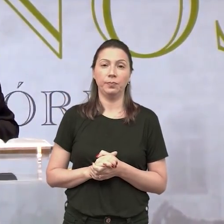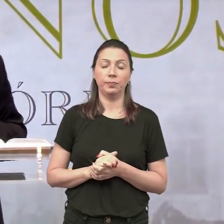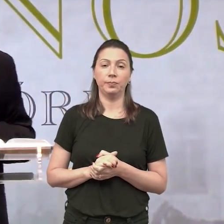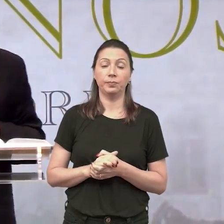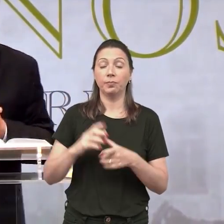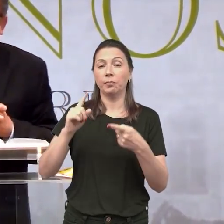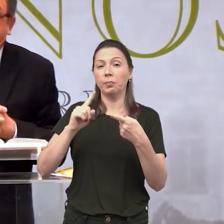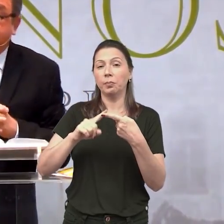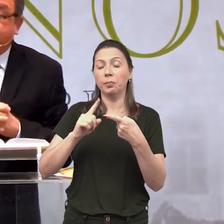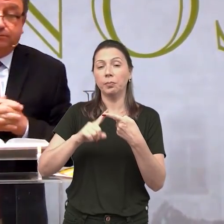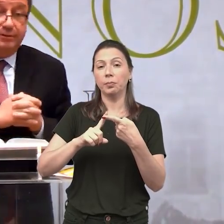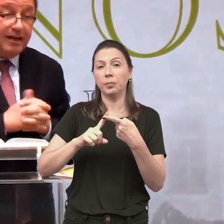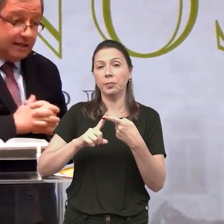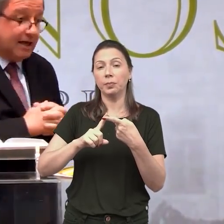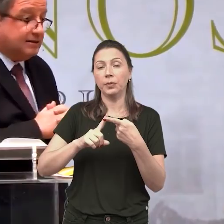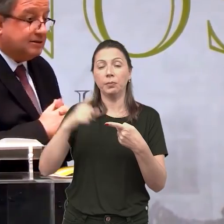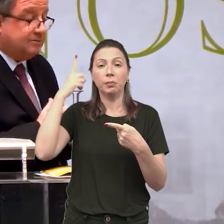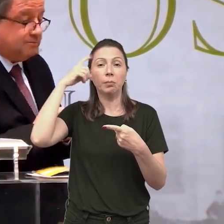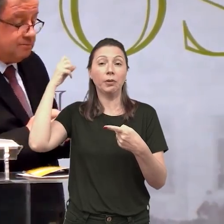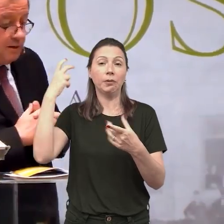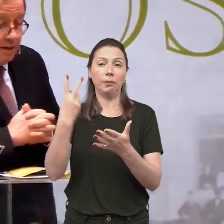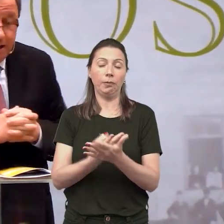A primeira delas